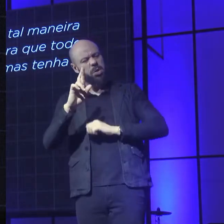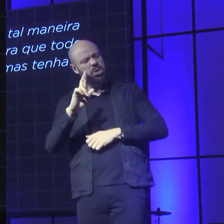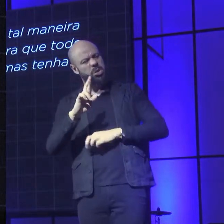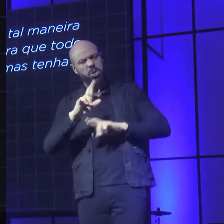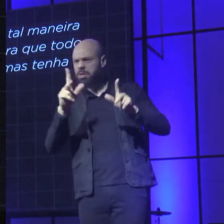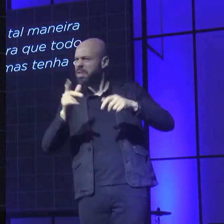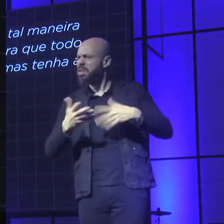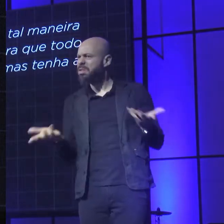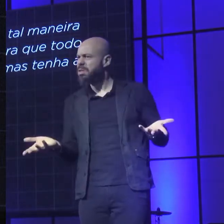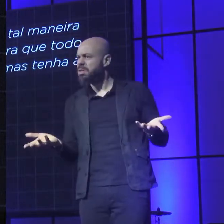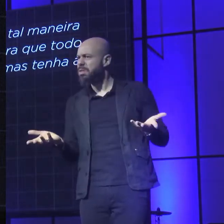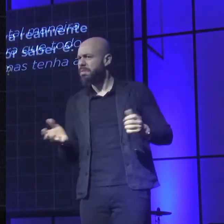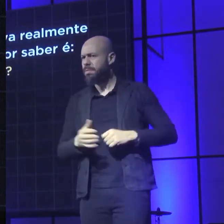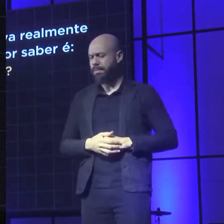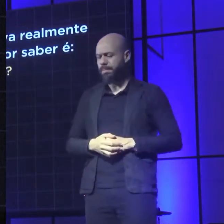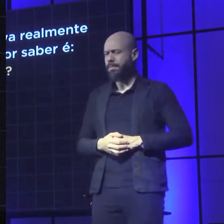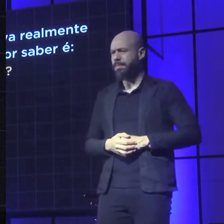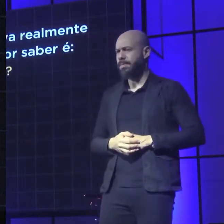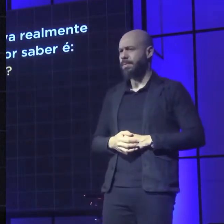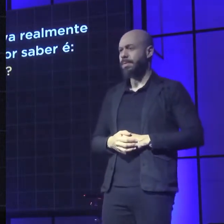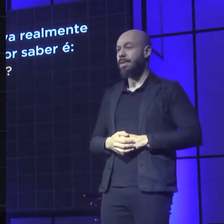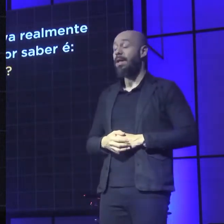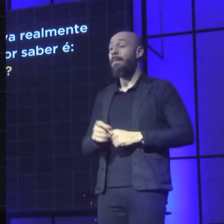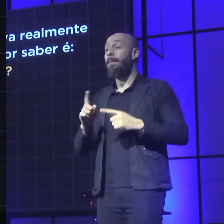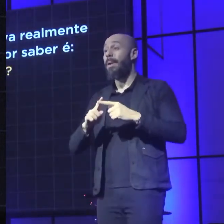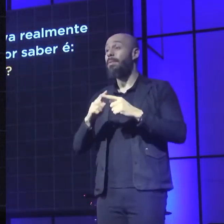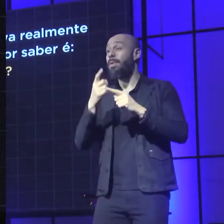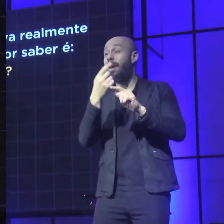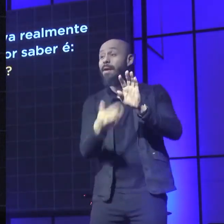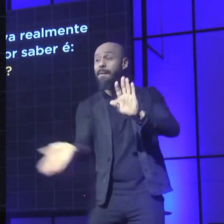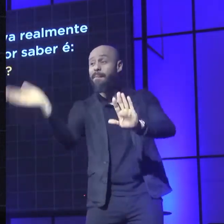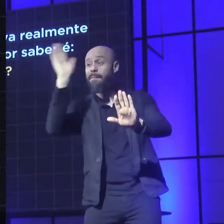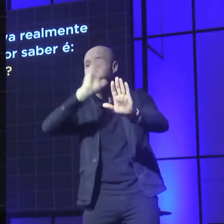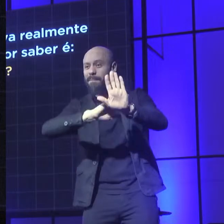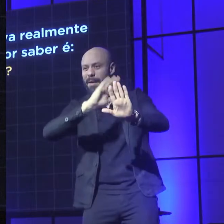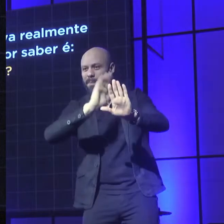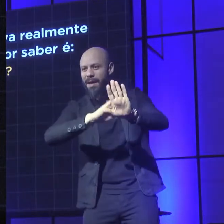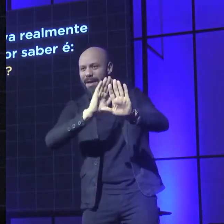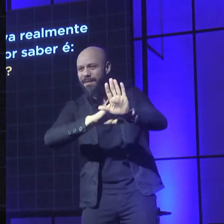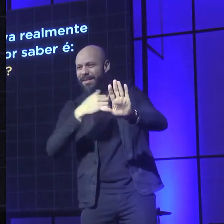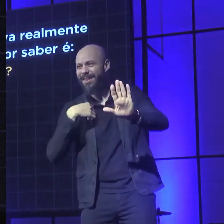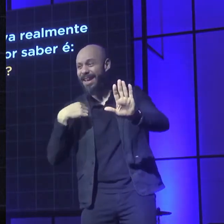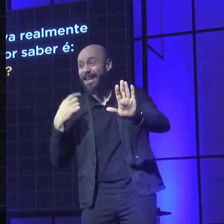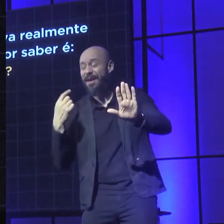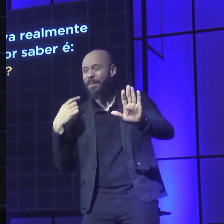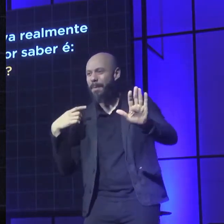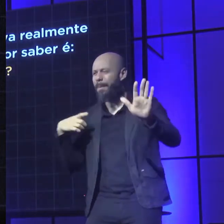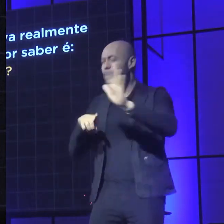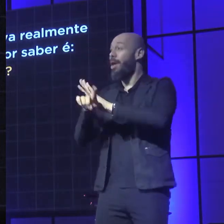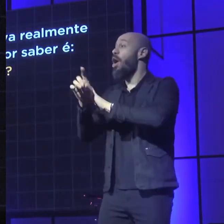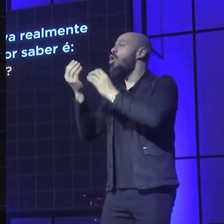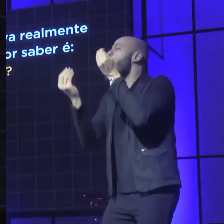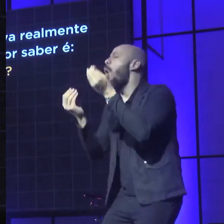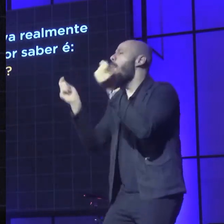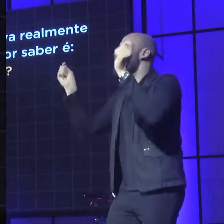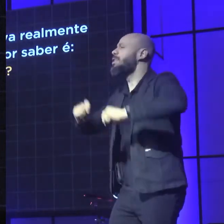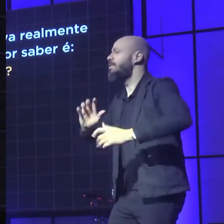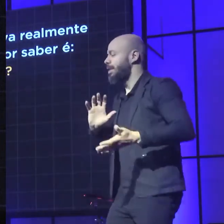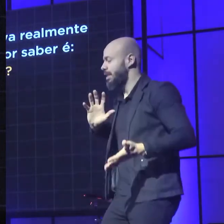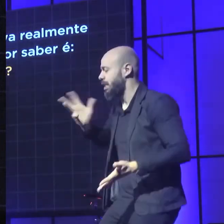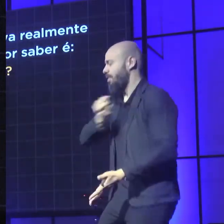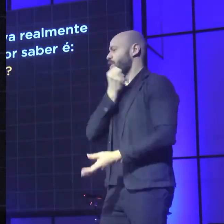realmente desejando, realmente perguntando é: como eu posso ser salvo? Como a minha vida